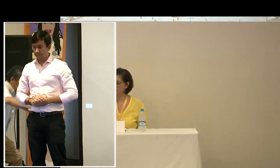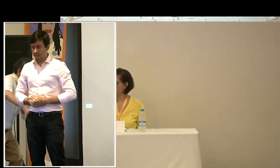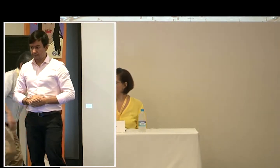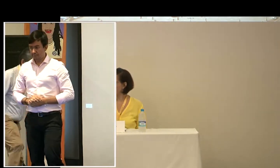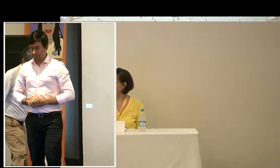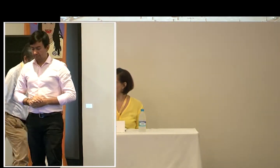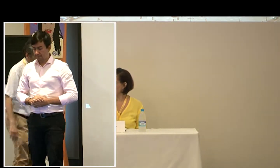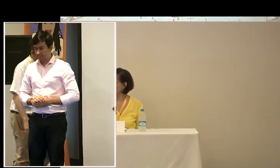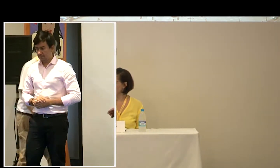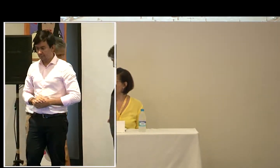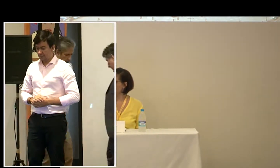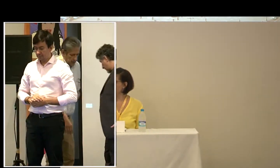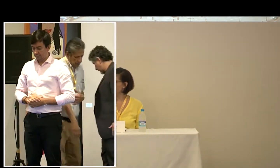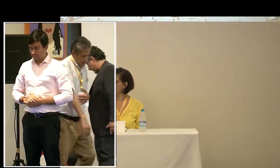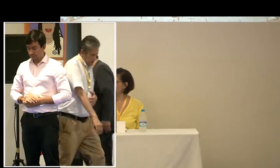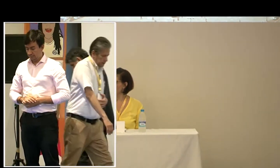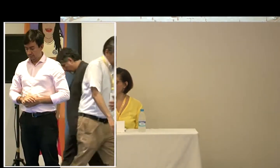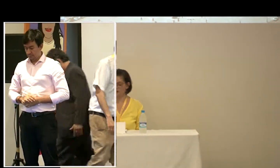estados.